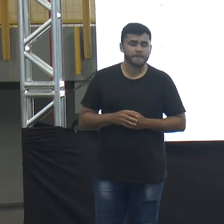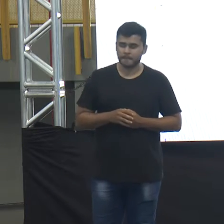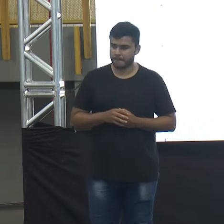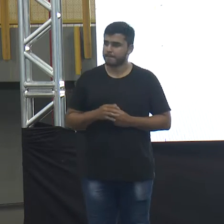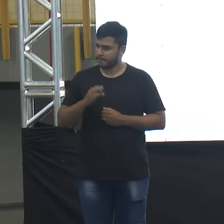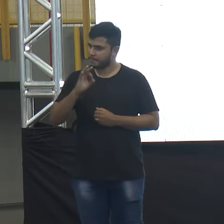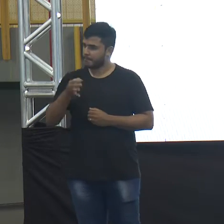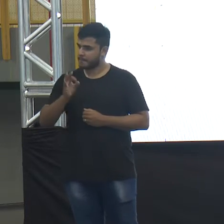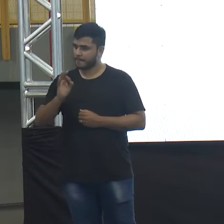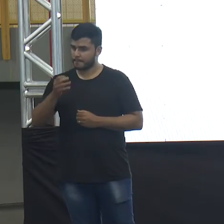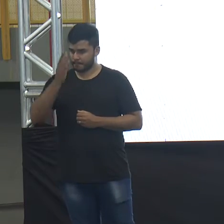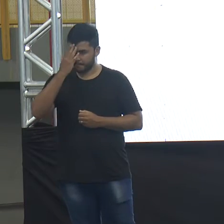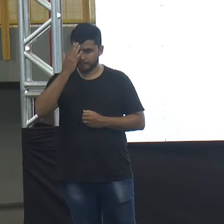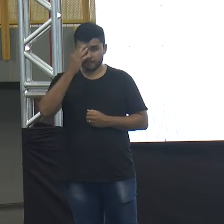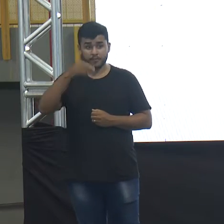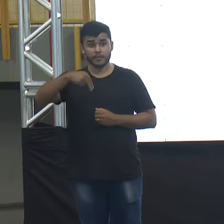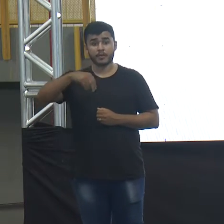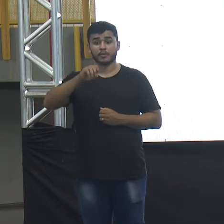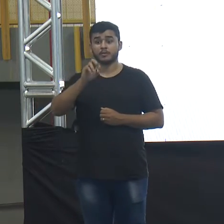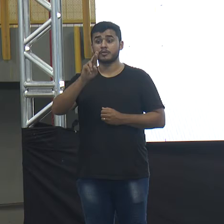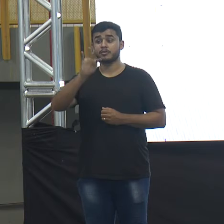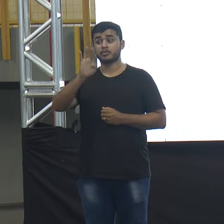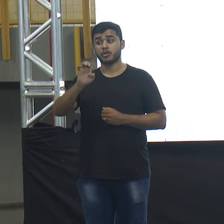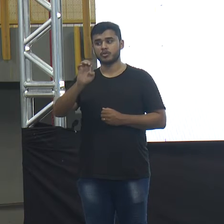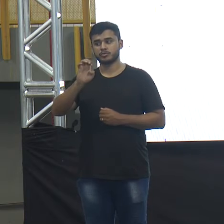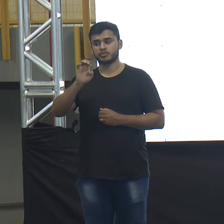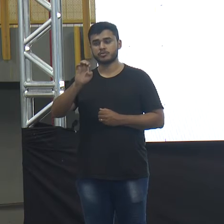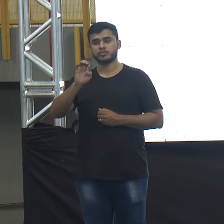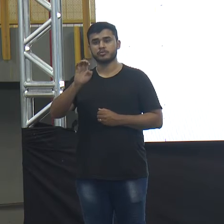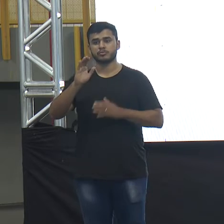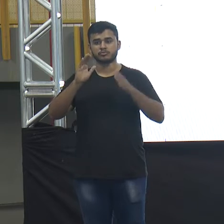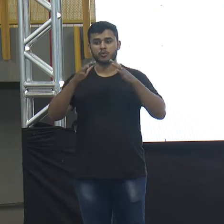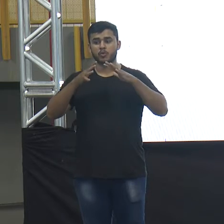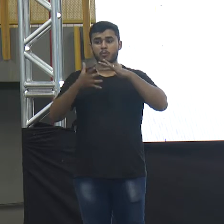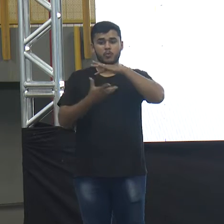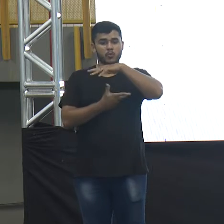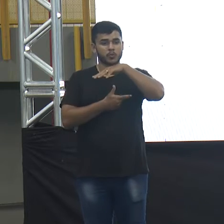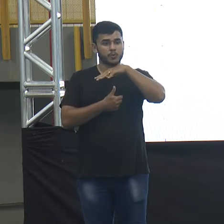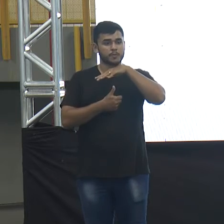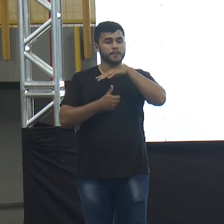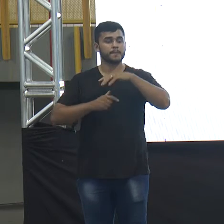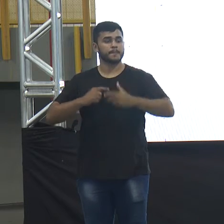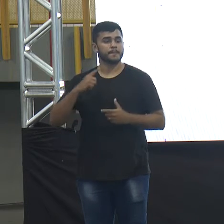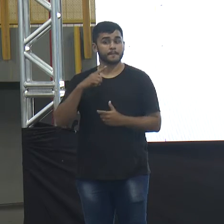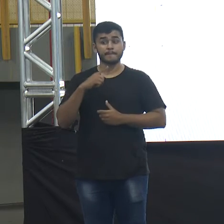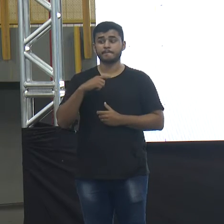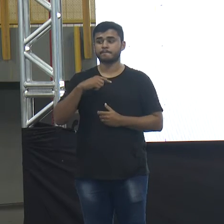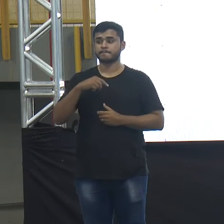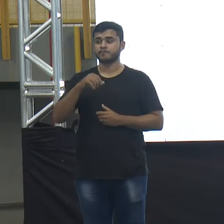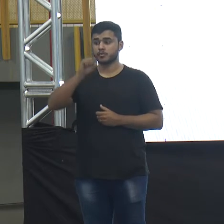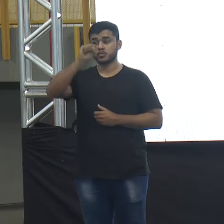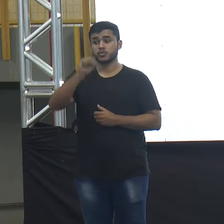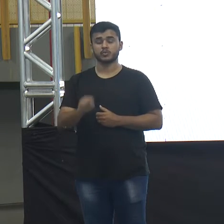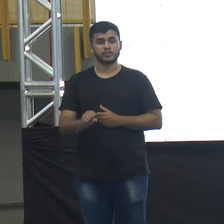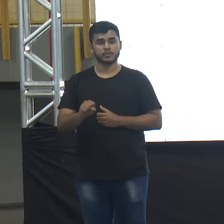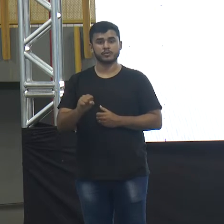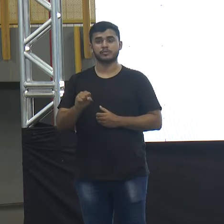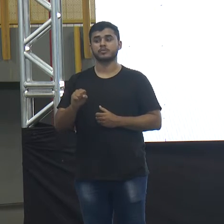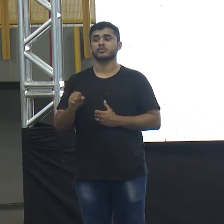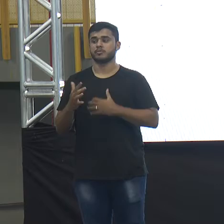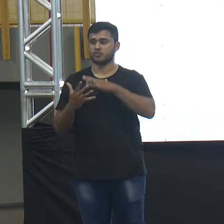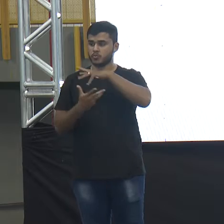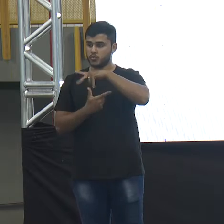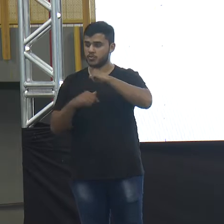que existe um norte geográfico ou astronômico, existe um sul